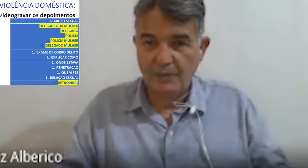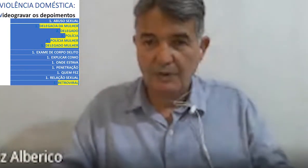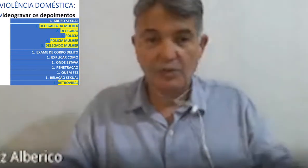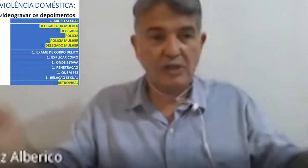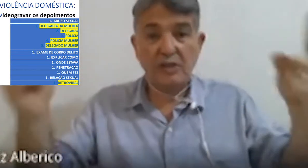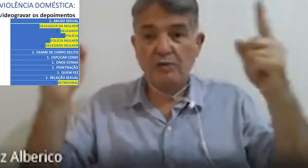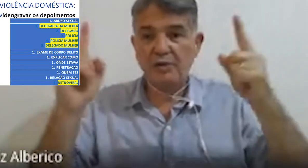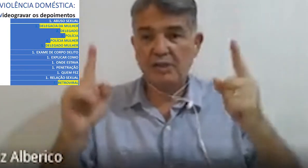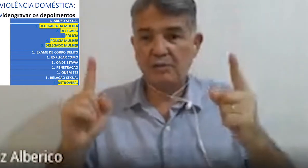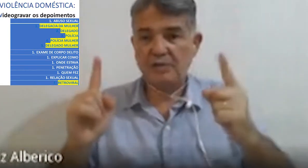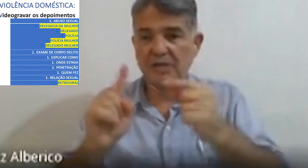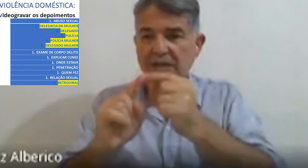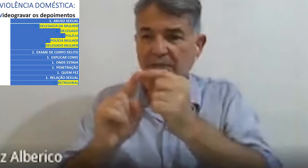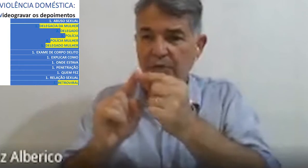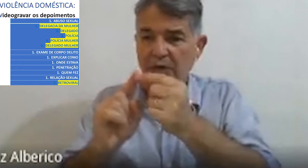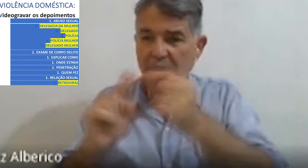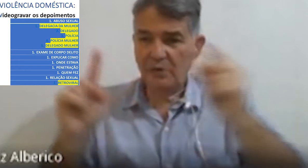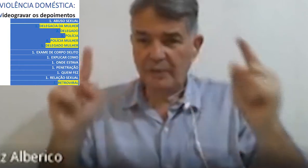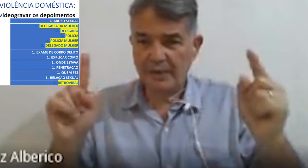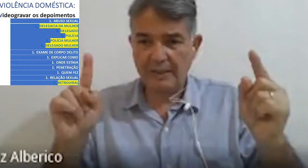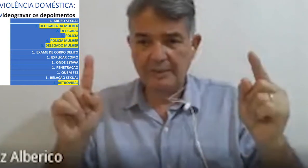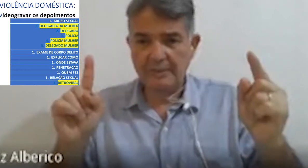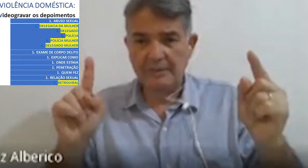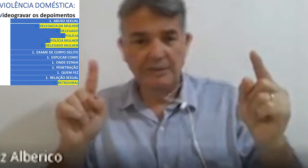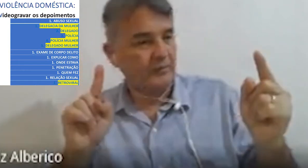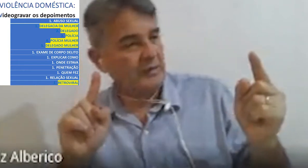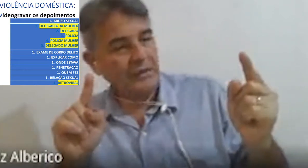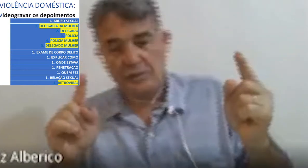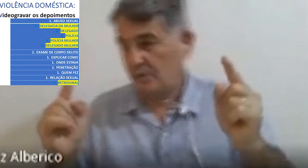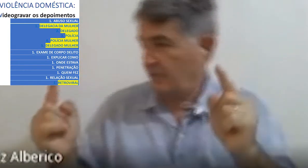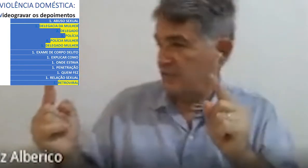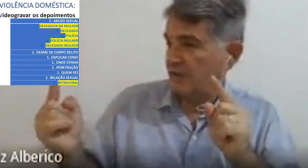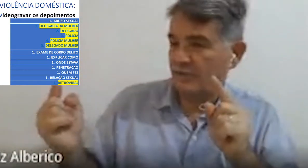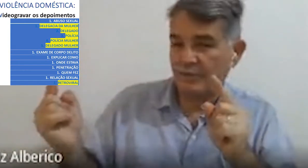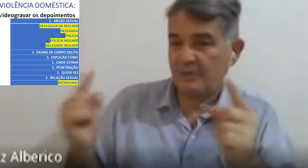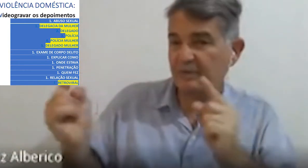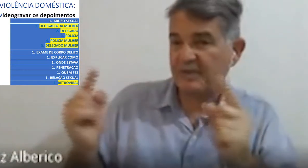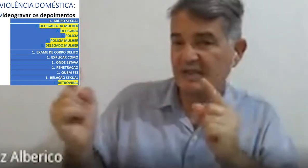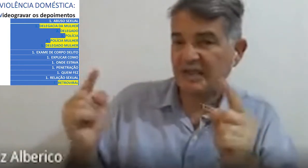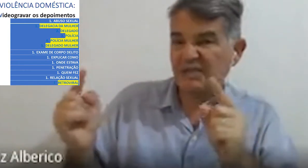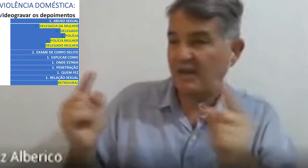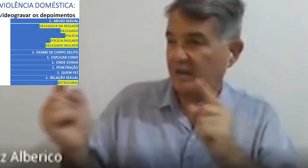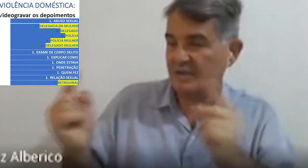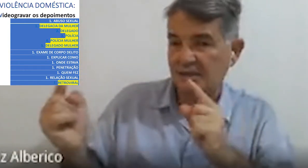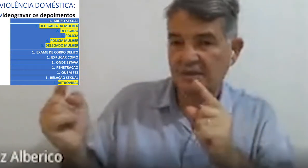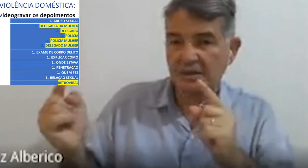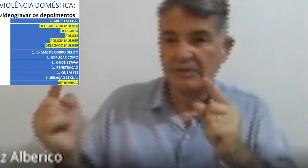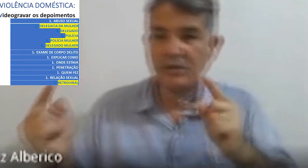Do jeito que eu fiz já com vocês, lembra o bonequinho para cá? Fez isso e fez isso para poder fazer a transferência de quem